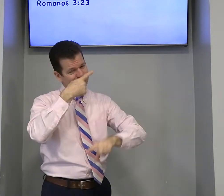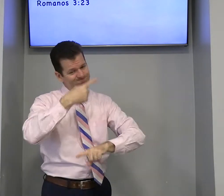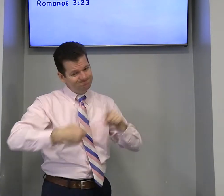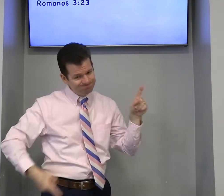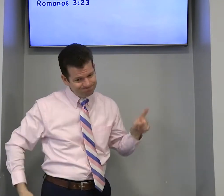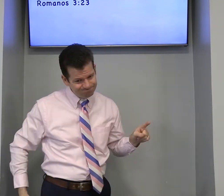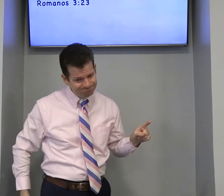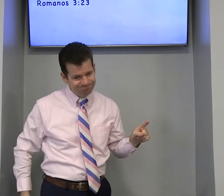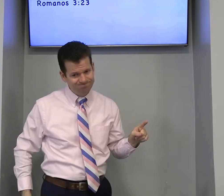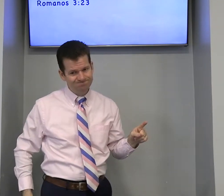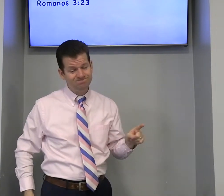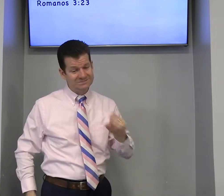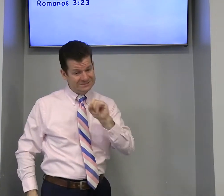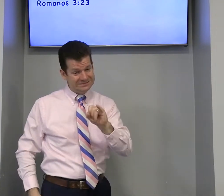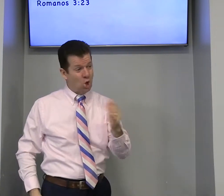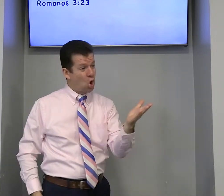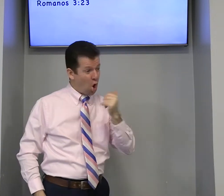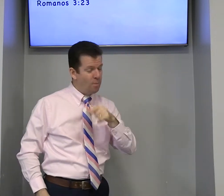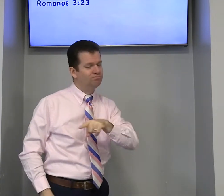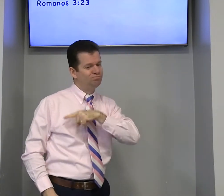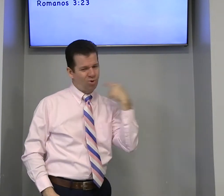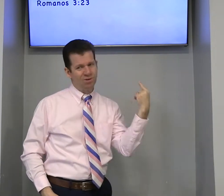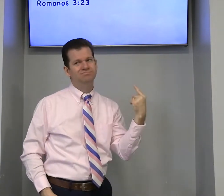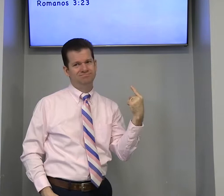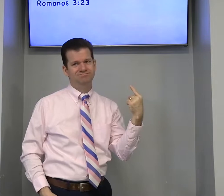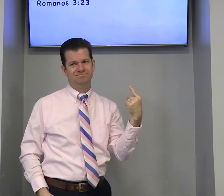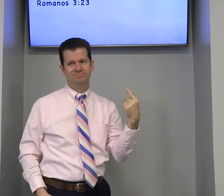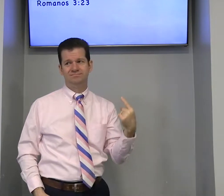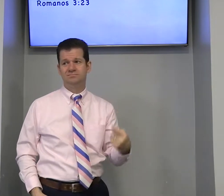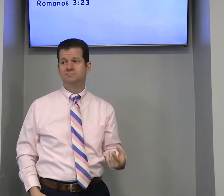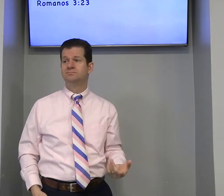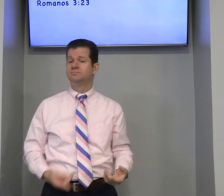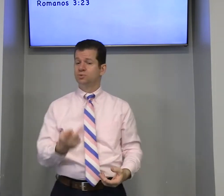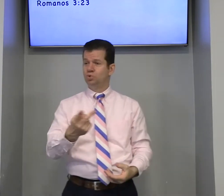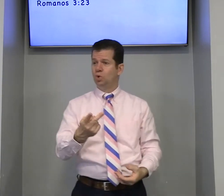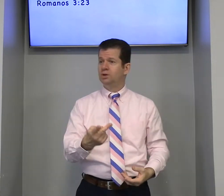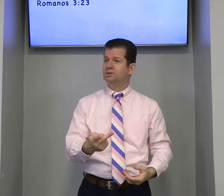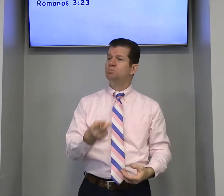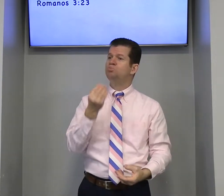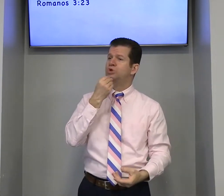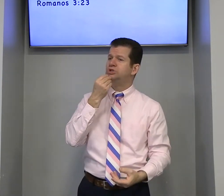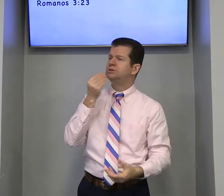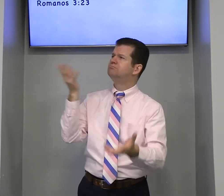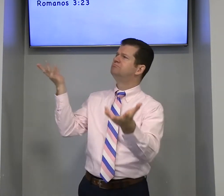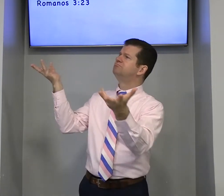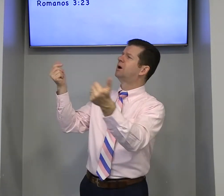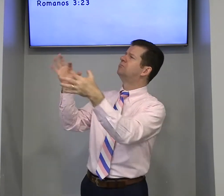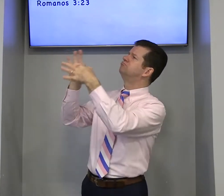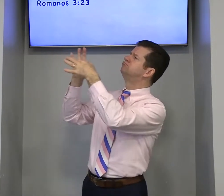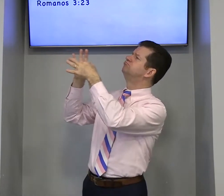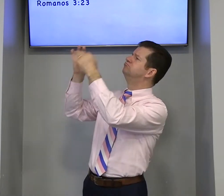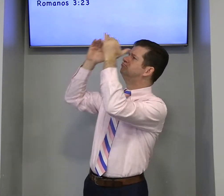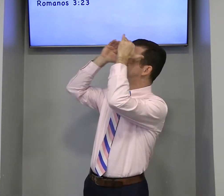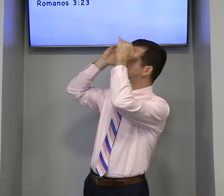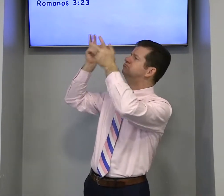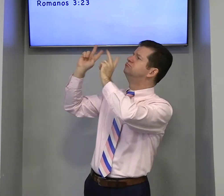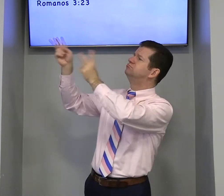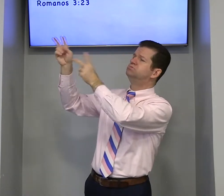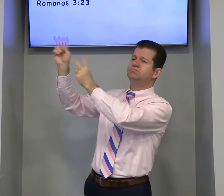essa árvore não pode comer. Pode comer de qualquer fruto menos esse. E